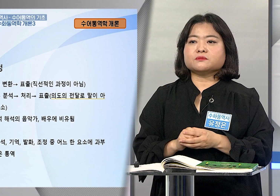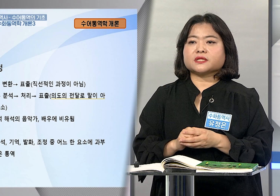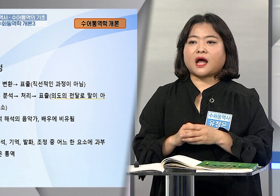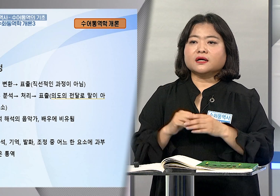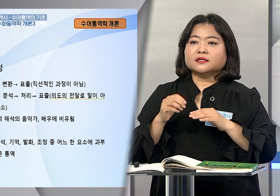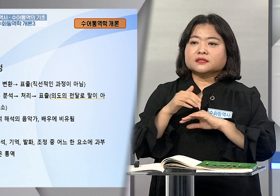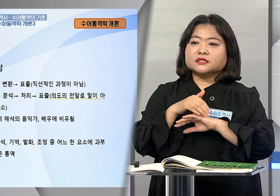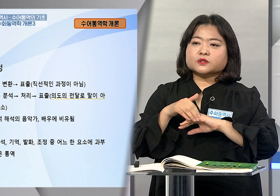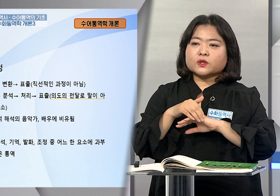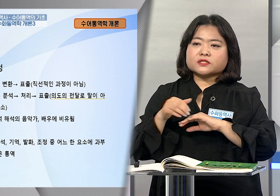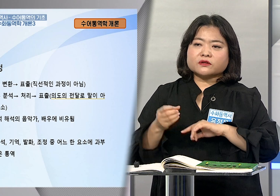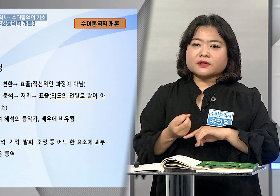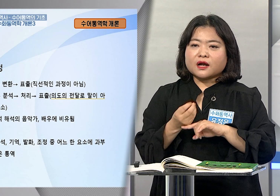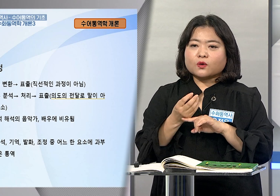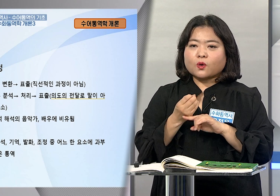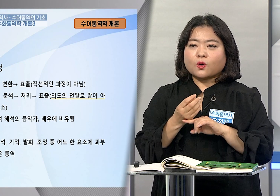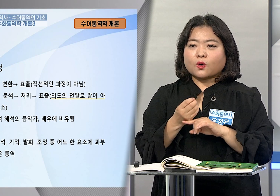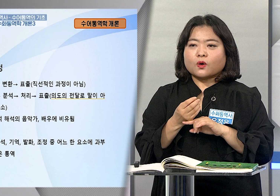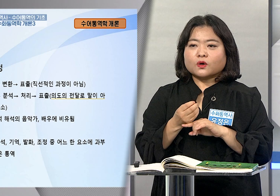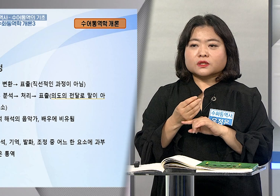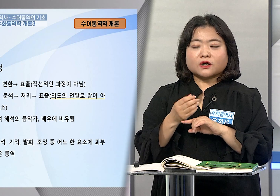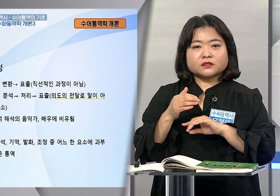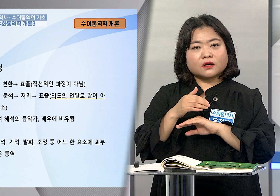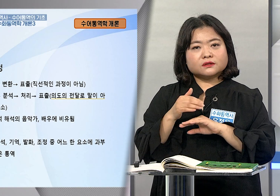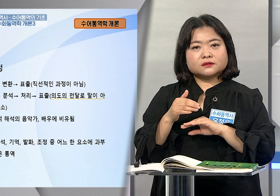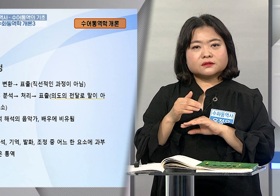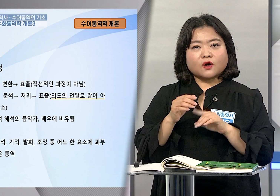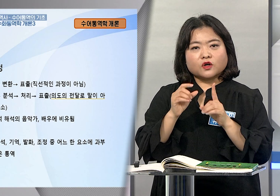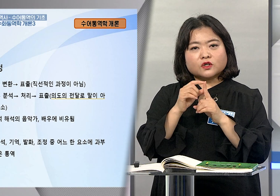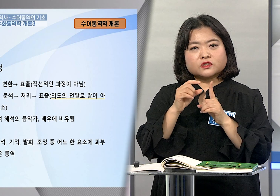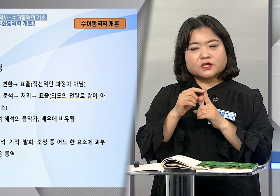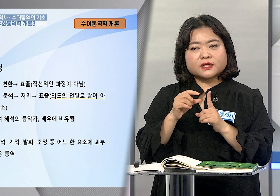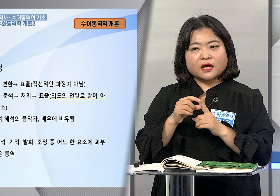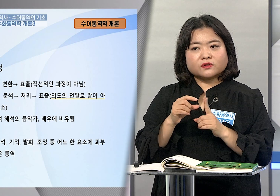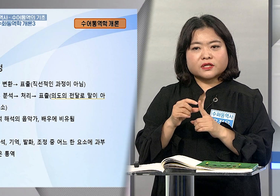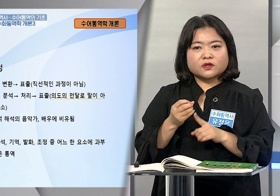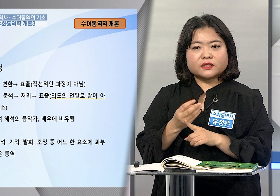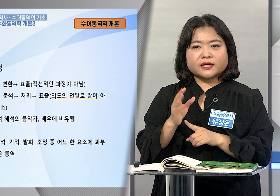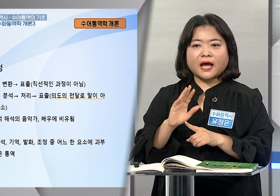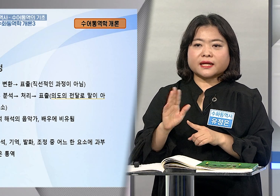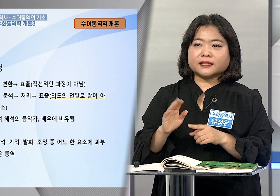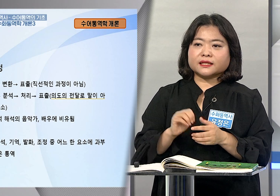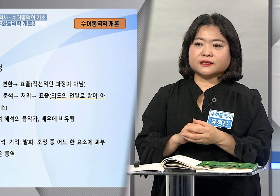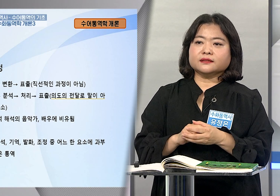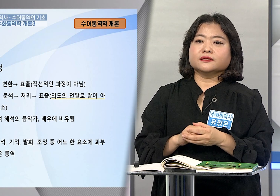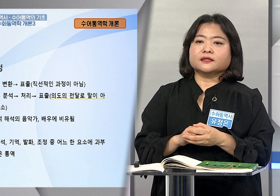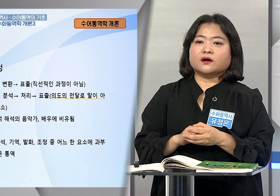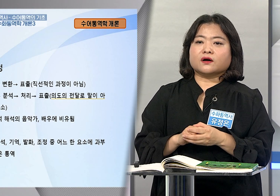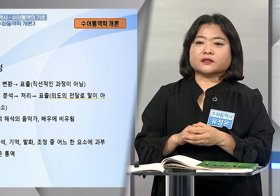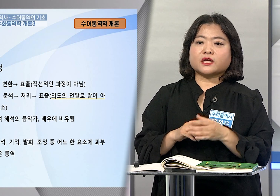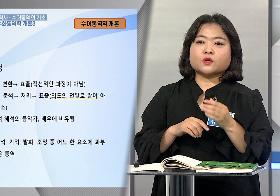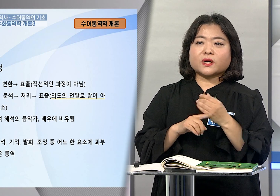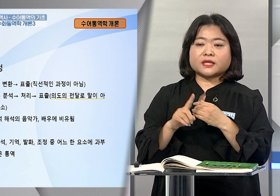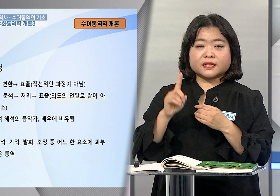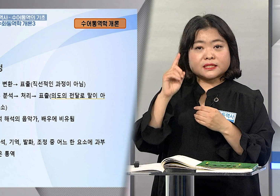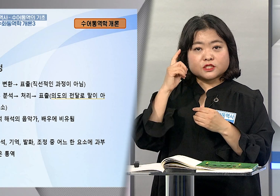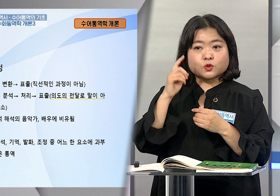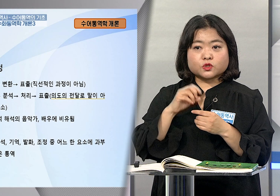있습니다. 의도의 전달로 어떤 언어적인 단어의 전달이 아닌 개념화된 인지